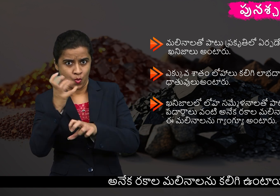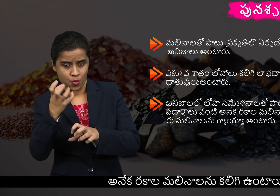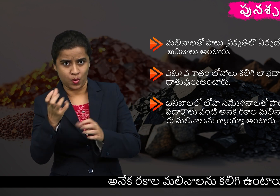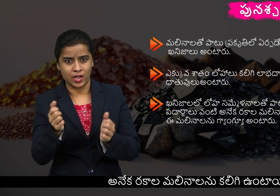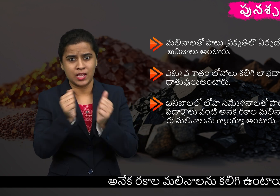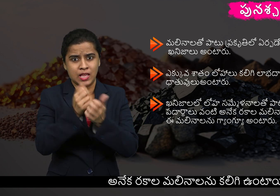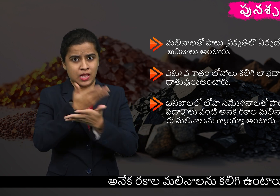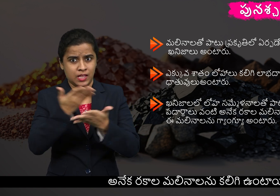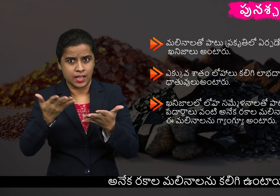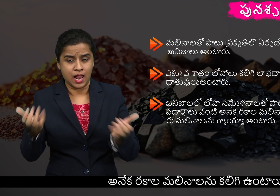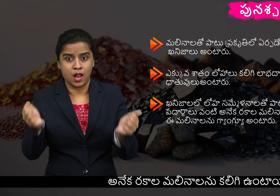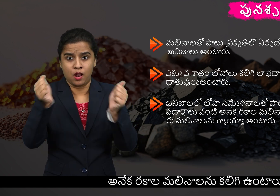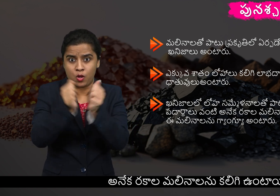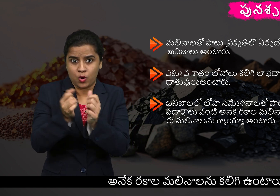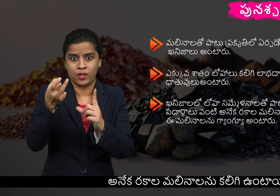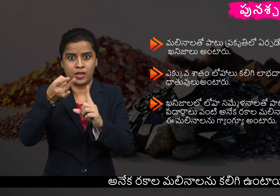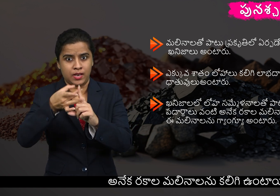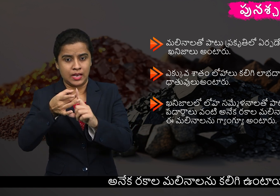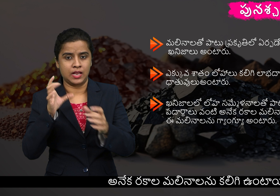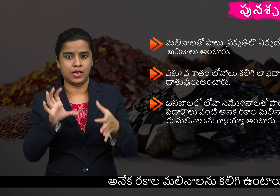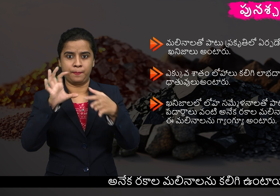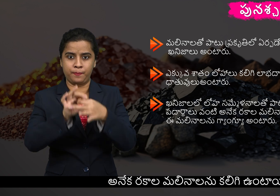అనేక రకాల మలినాలను కలిగి ఉంటాయి.